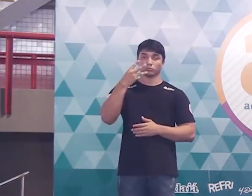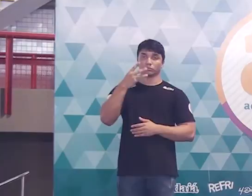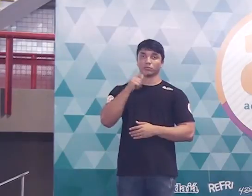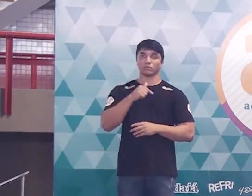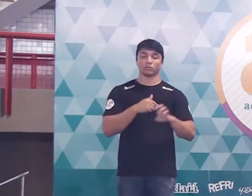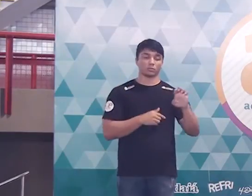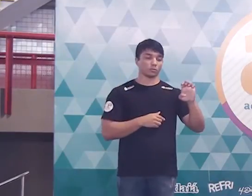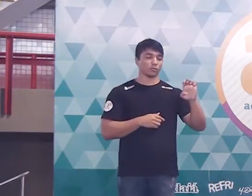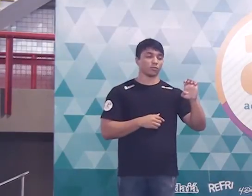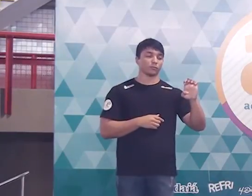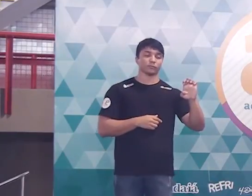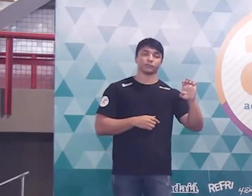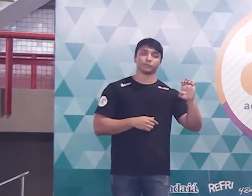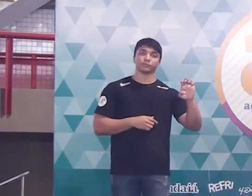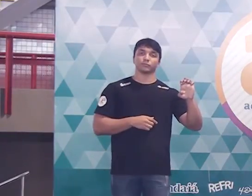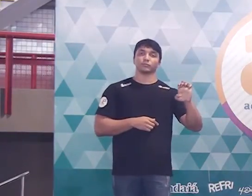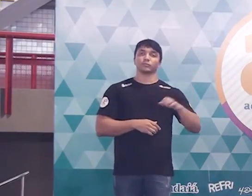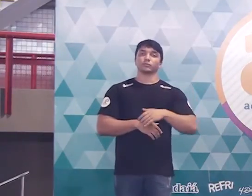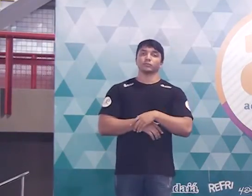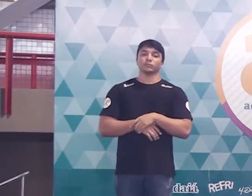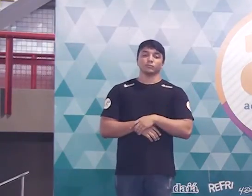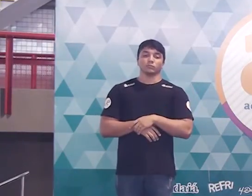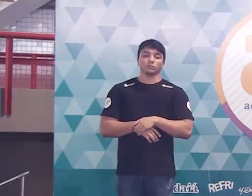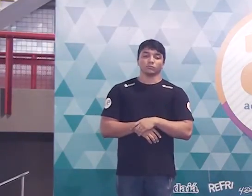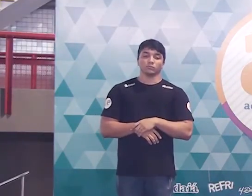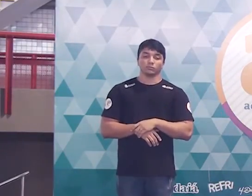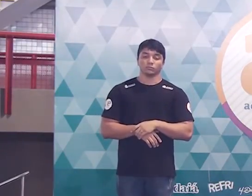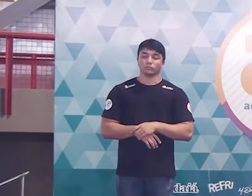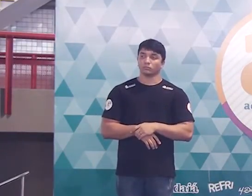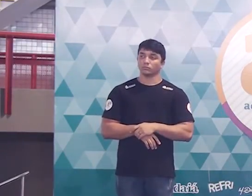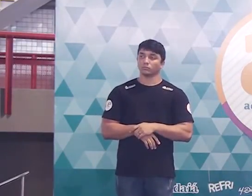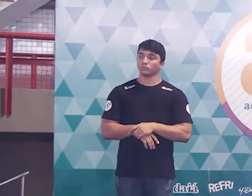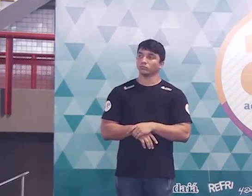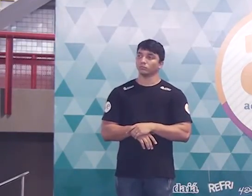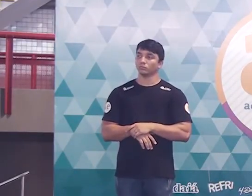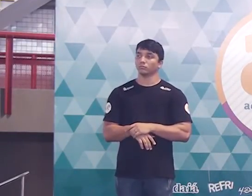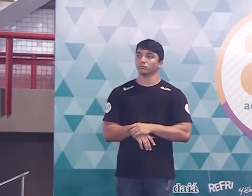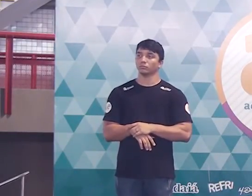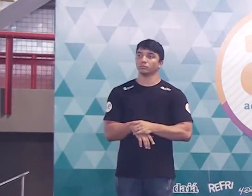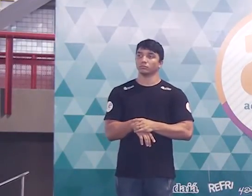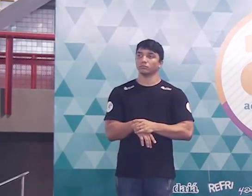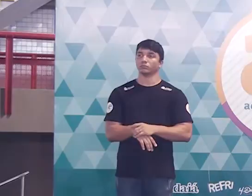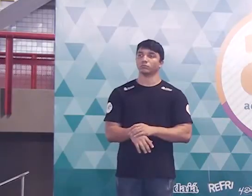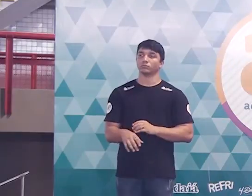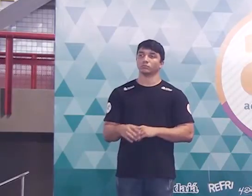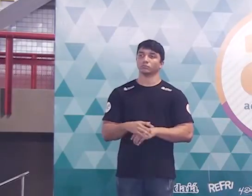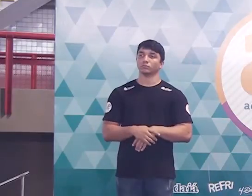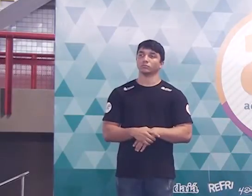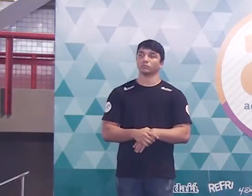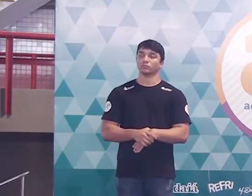3? Resposta item E. Perfeito. Tranquilidade. Vamos para a nossa próxima questão?